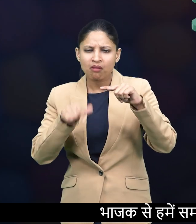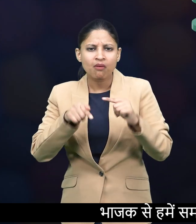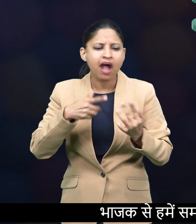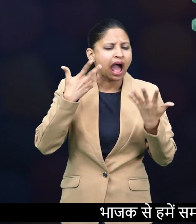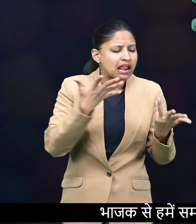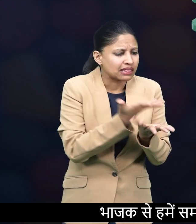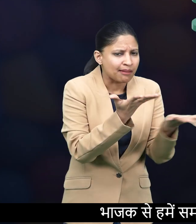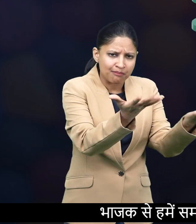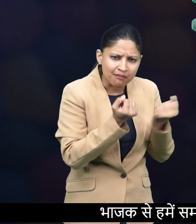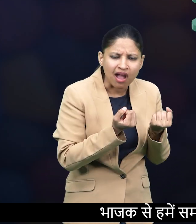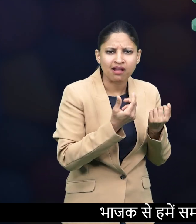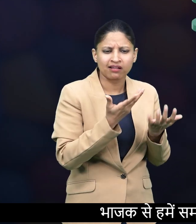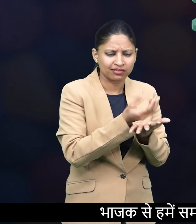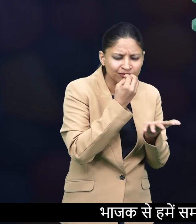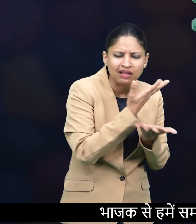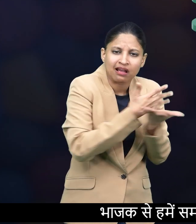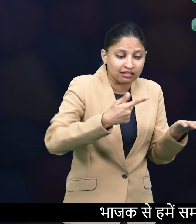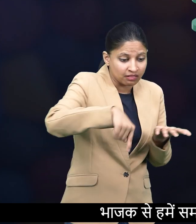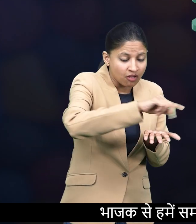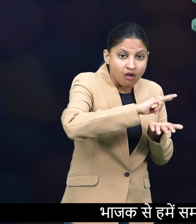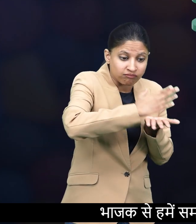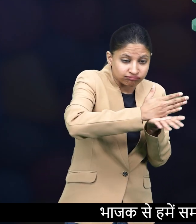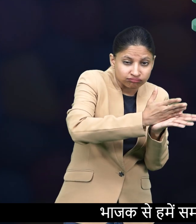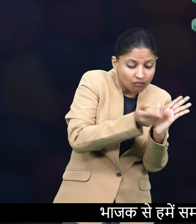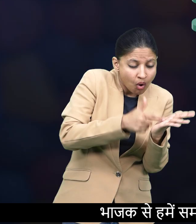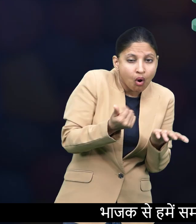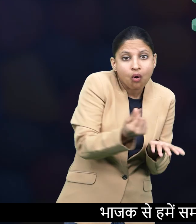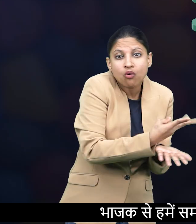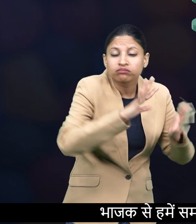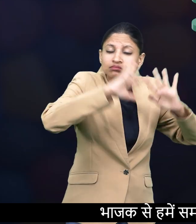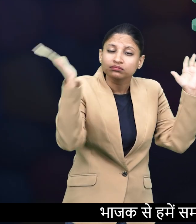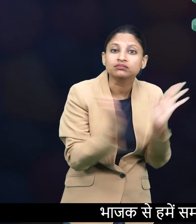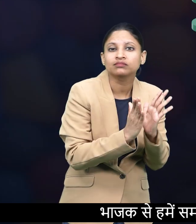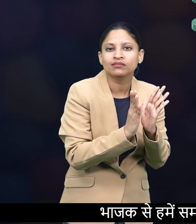भाजक से हमें समान हिस्सों की कुल संख्या पता चलती है।